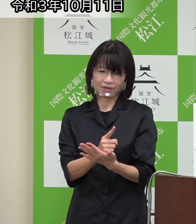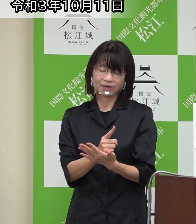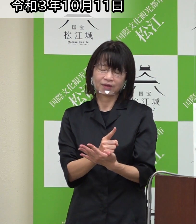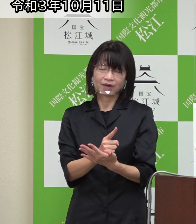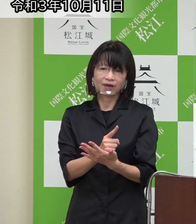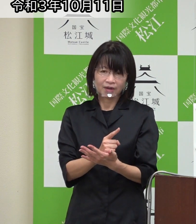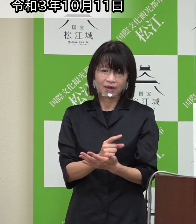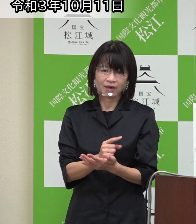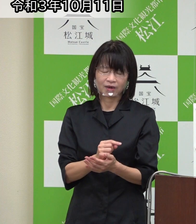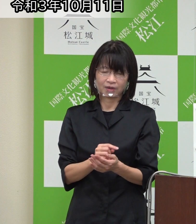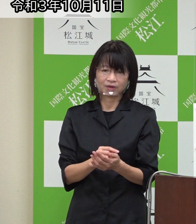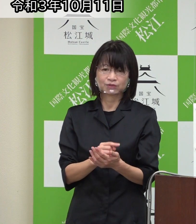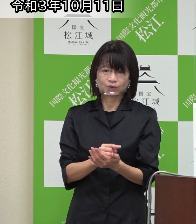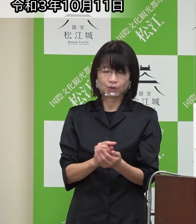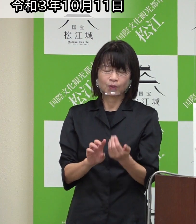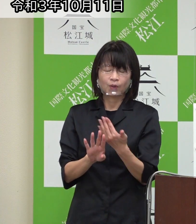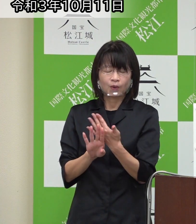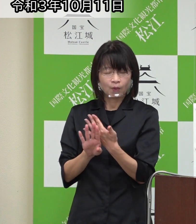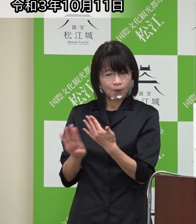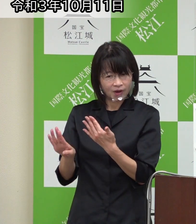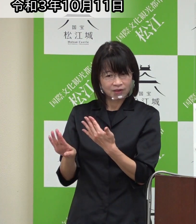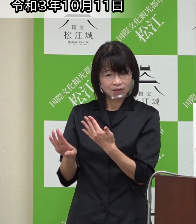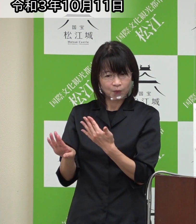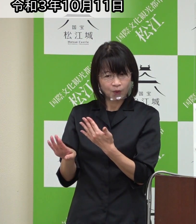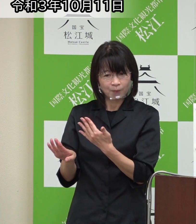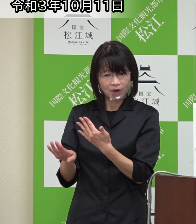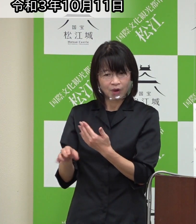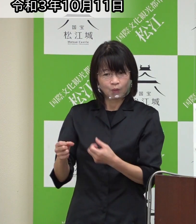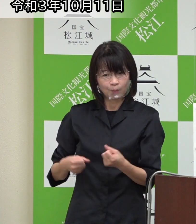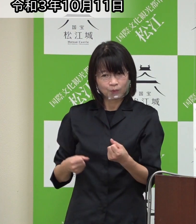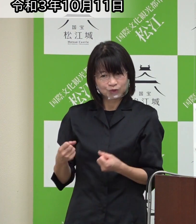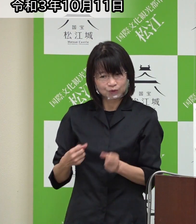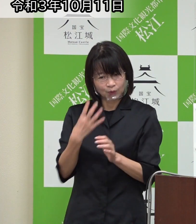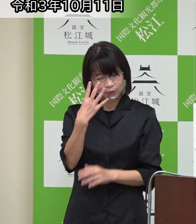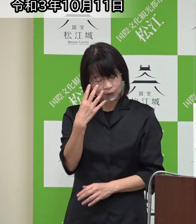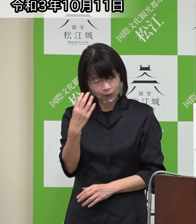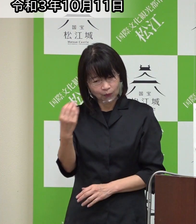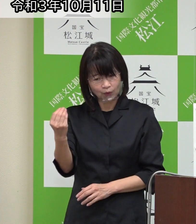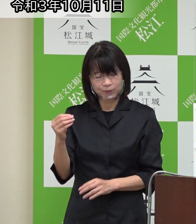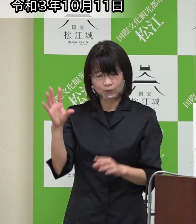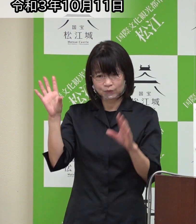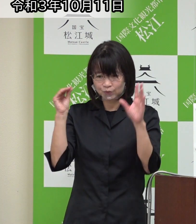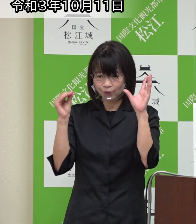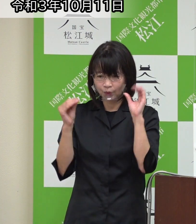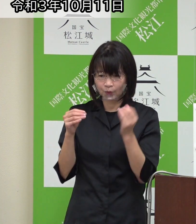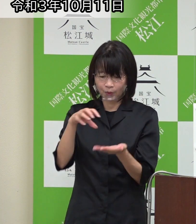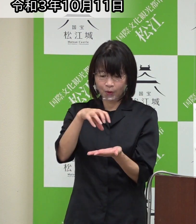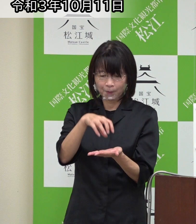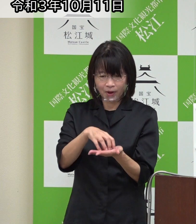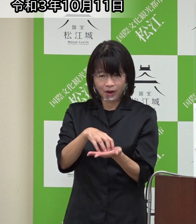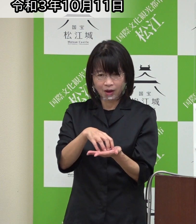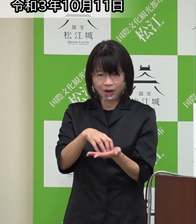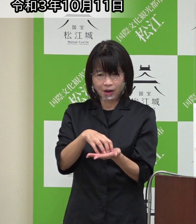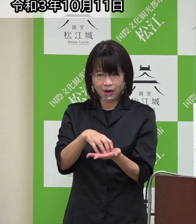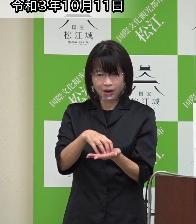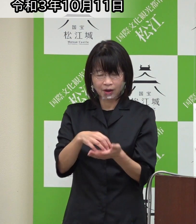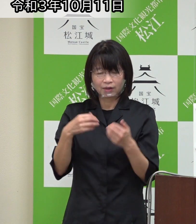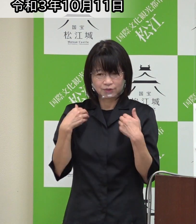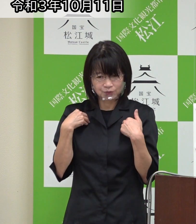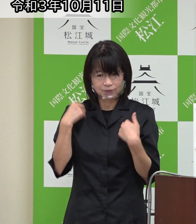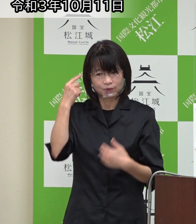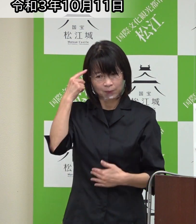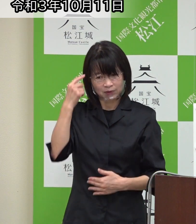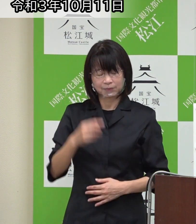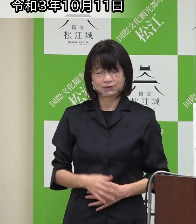その、面白い情報として、掲載できるかなというところの問題意識を持っております。 あとすい